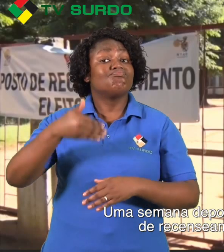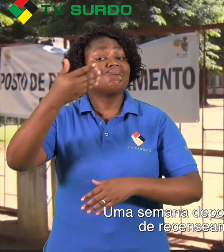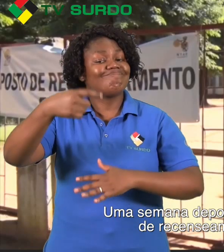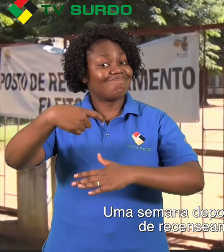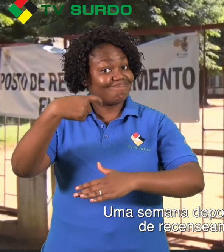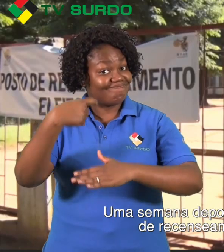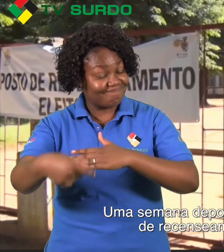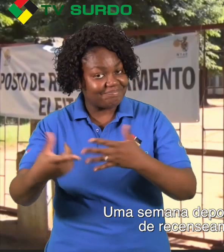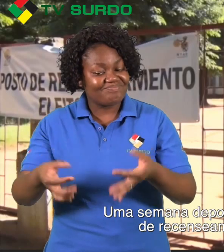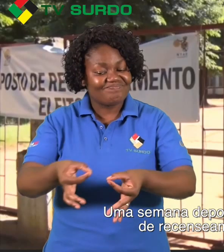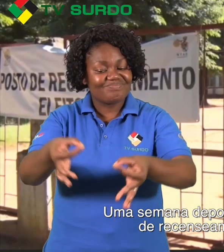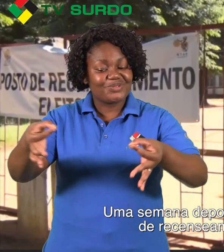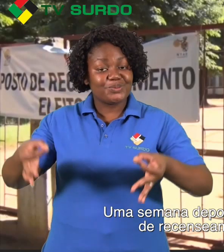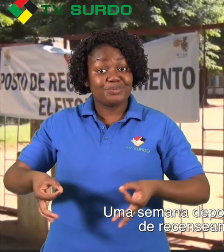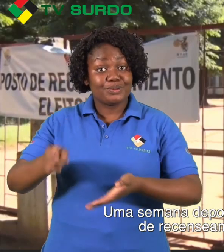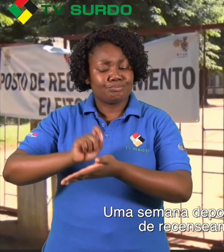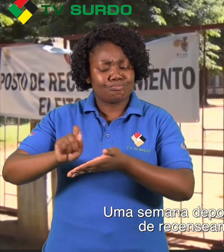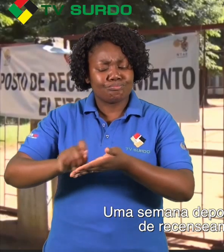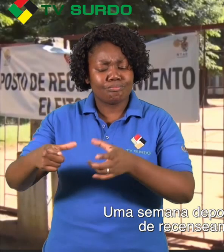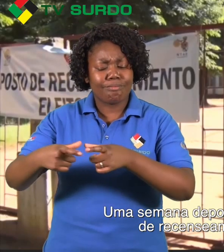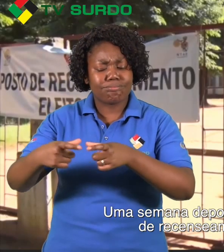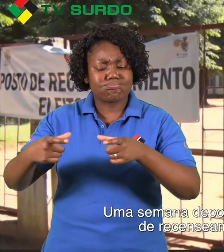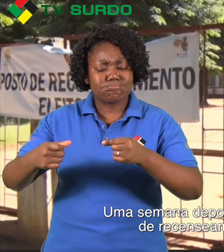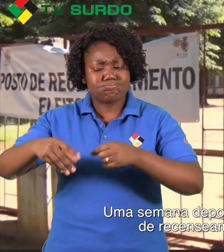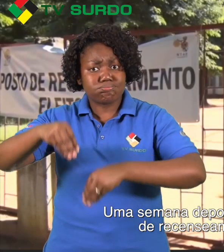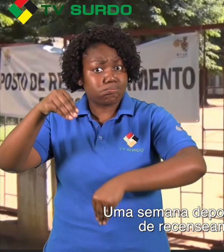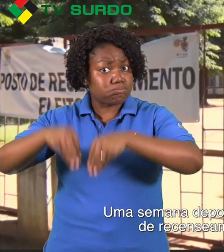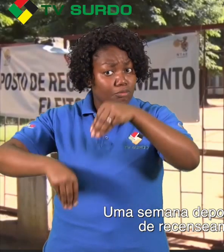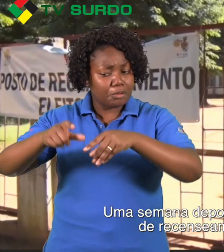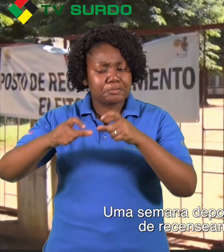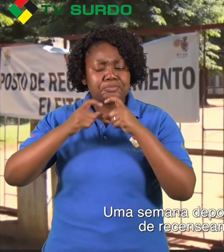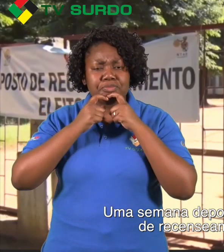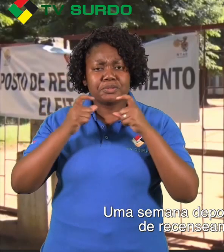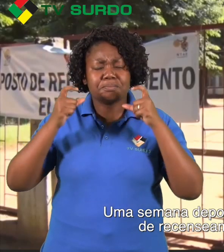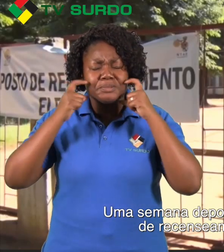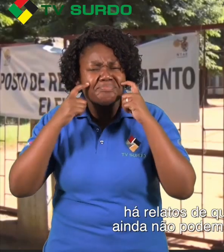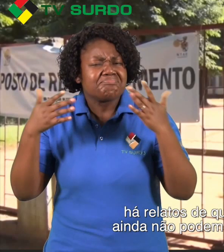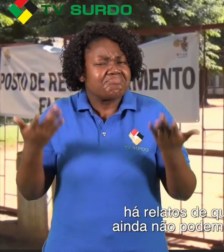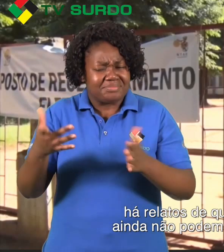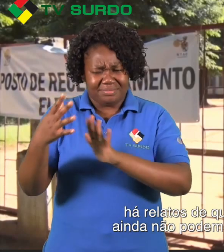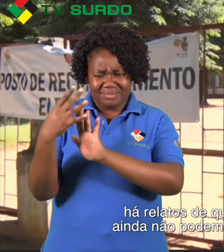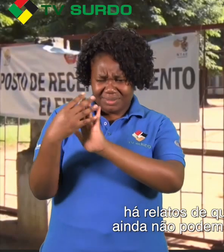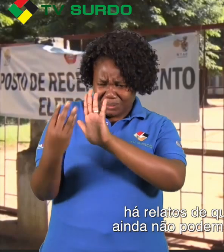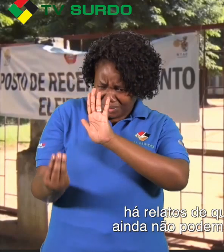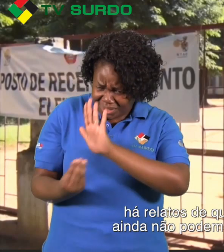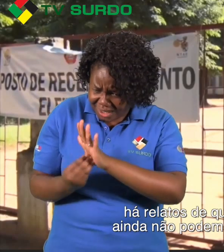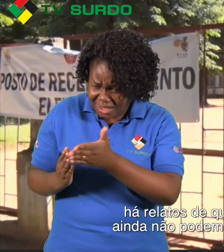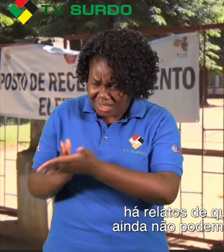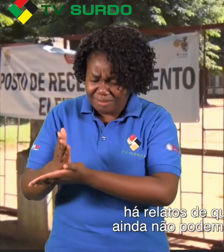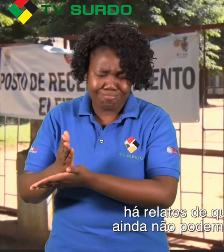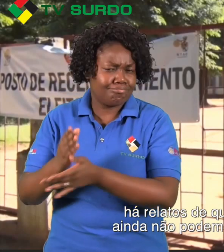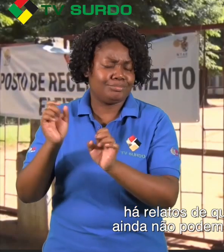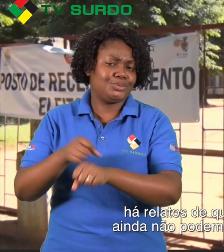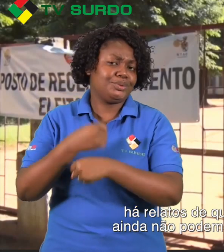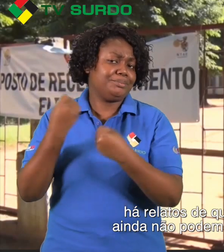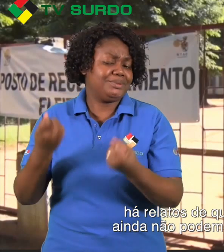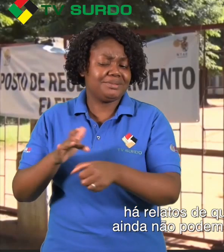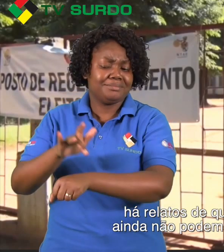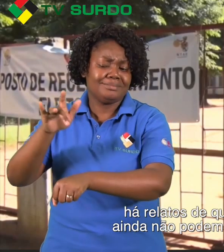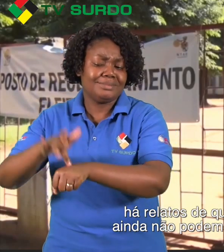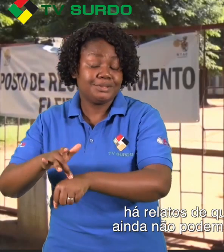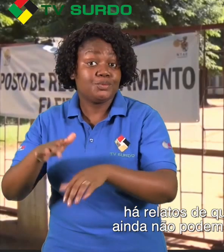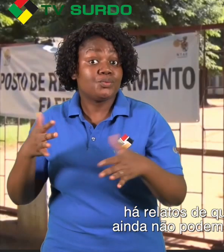Uma semana depois do arranque do processo de recenseamento eleitoral no país, há relatos de que vários